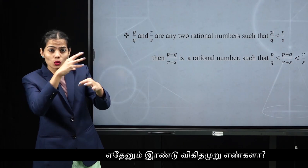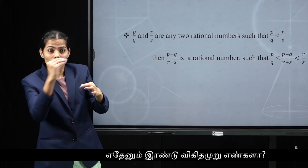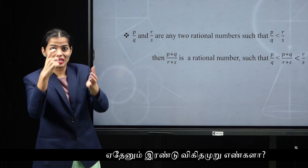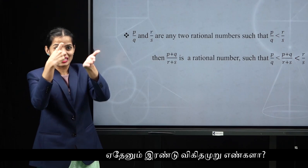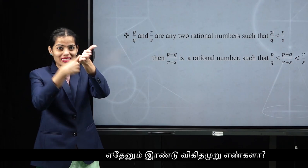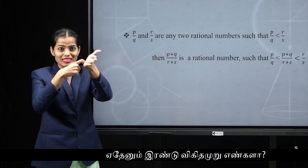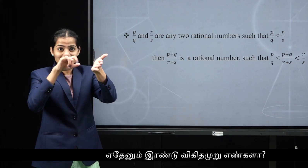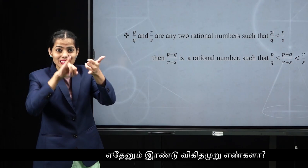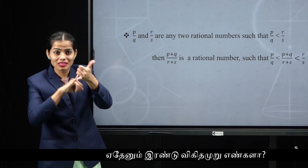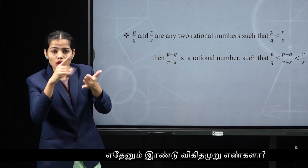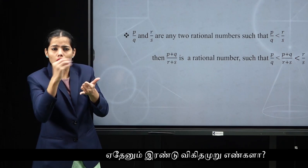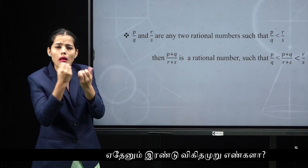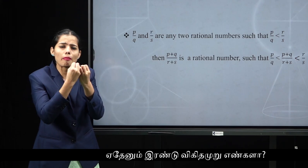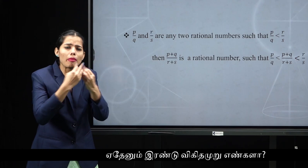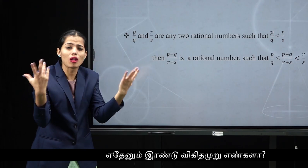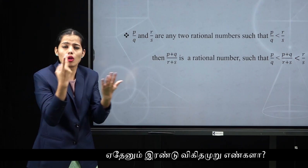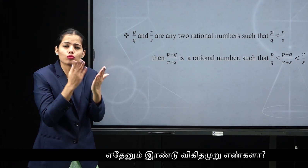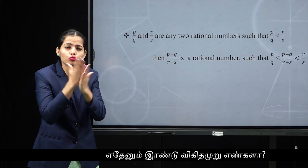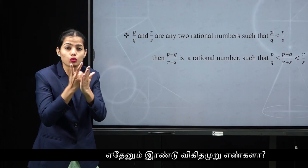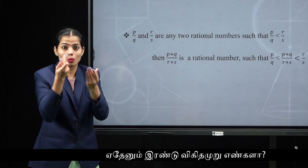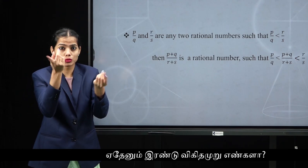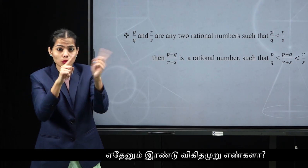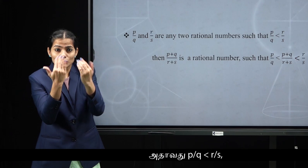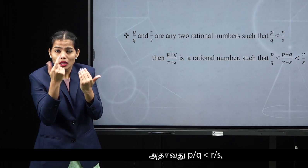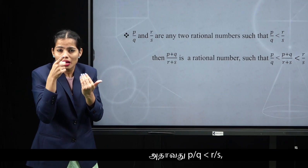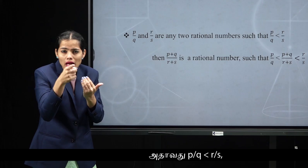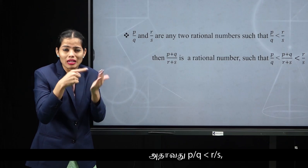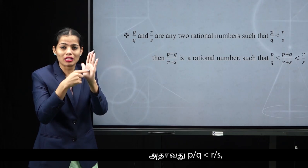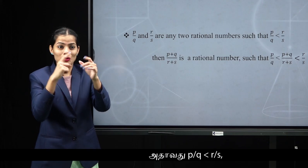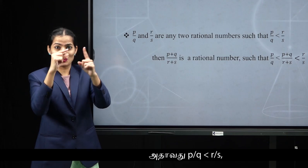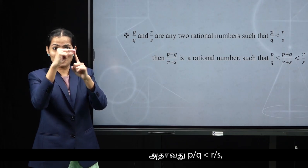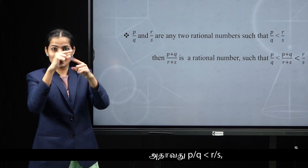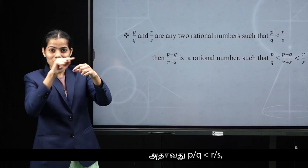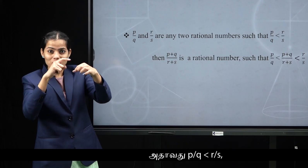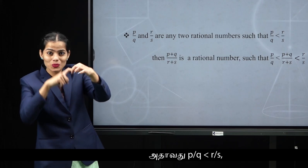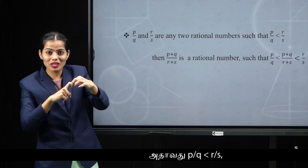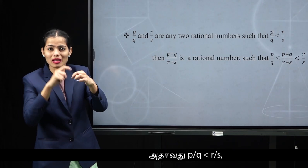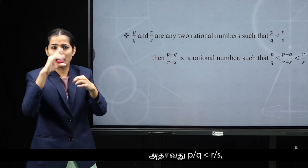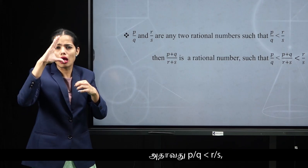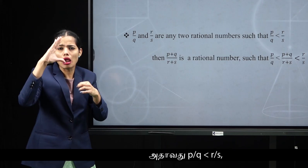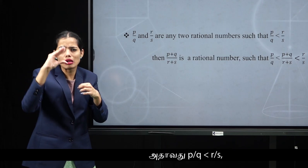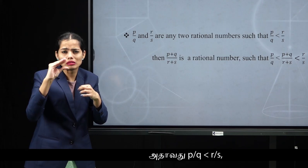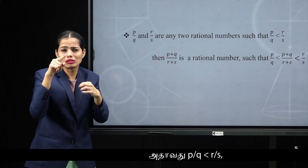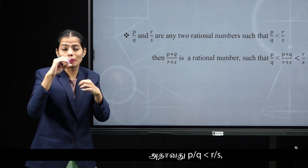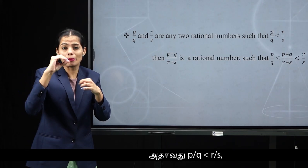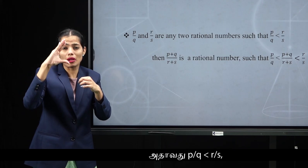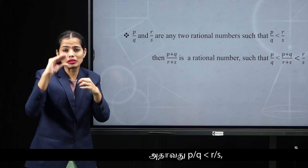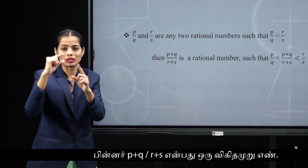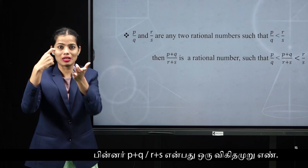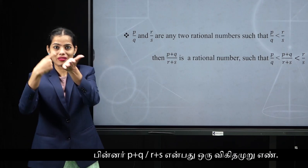ஆகியவை ஏதேனும் 2 விகிதமுறு எண்கள், அதாவது P/Q R/S ஐ விட பெரியது.